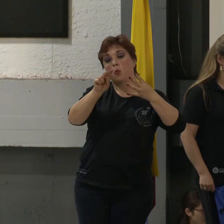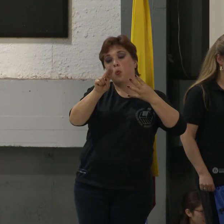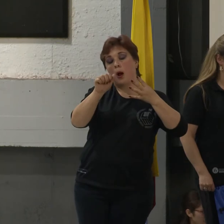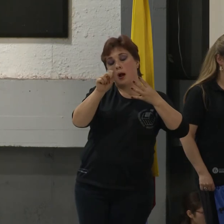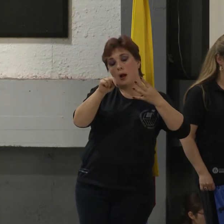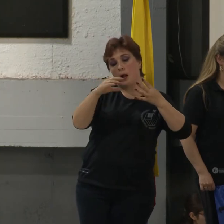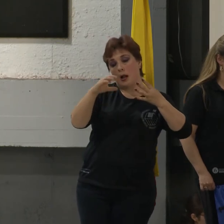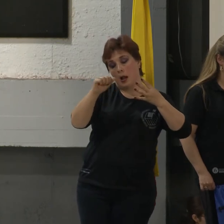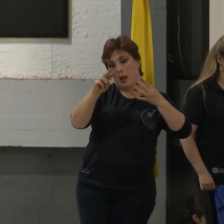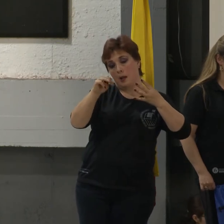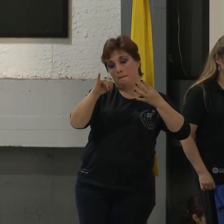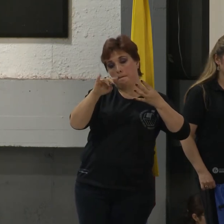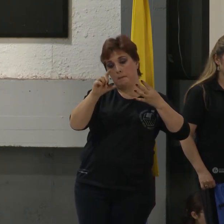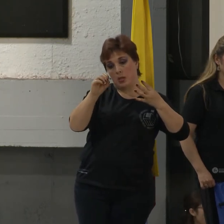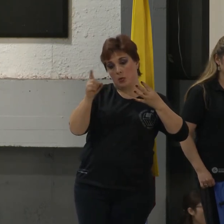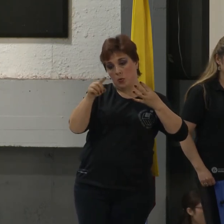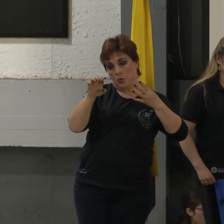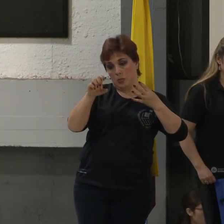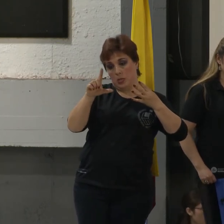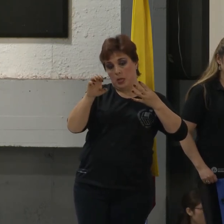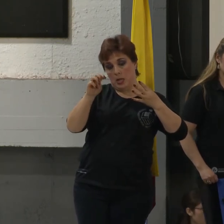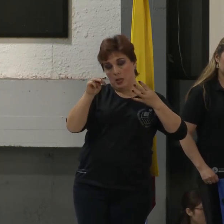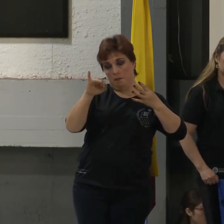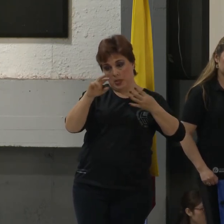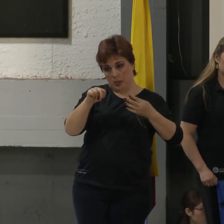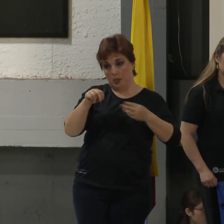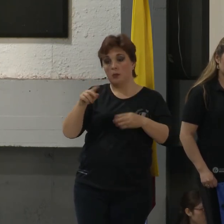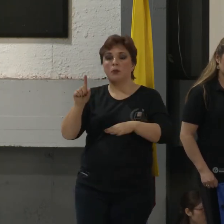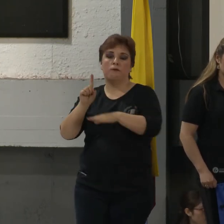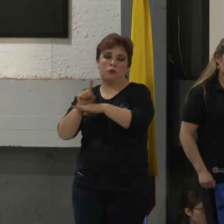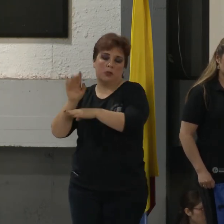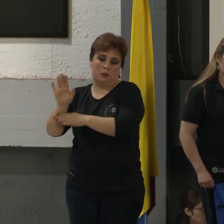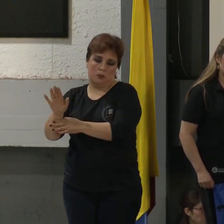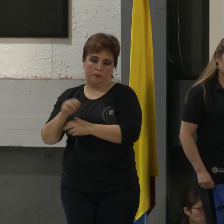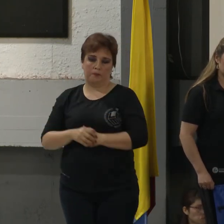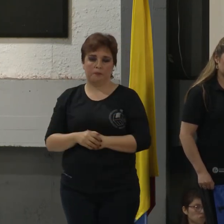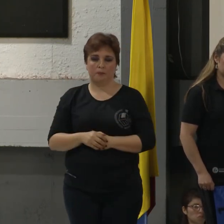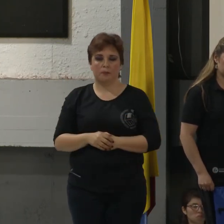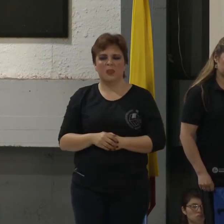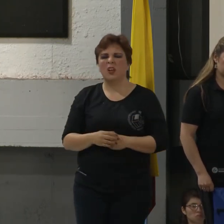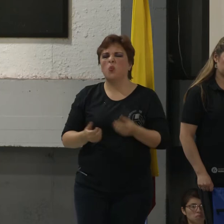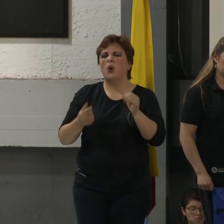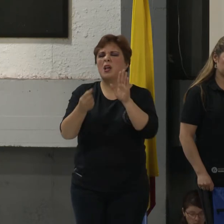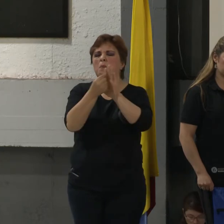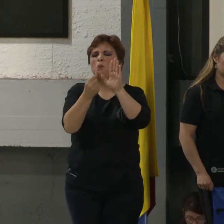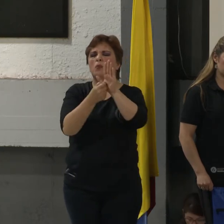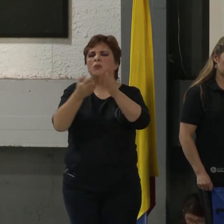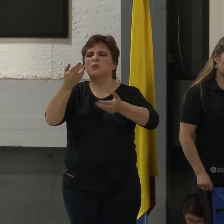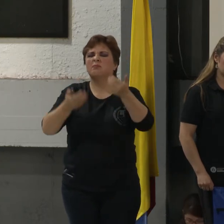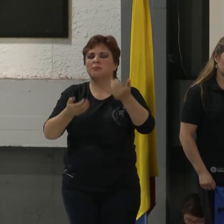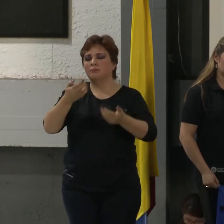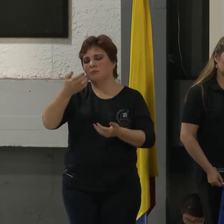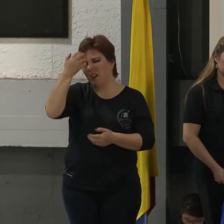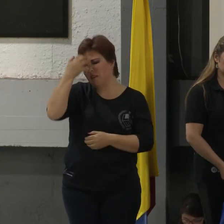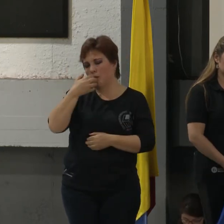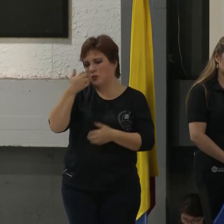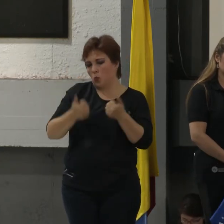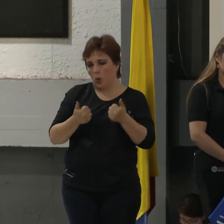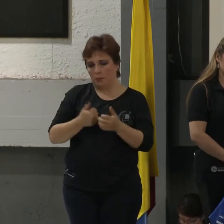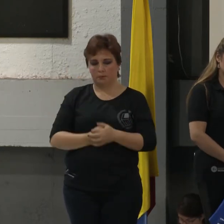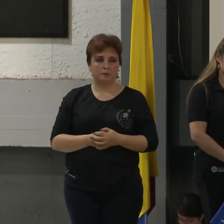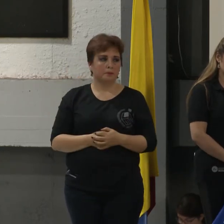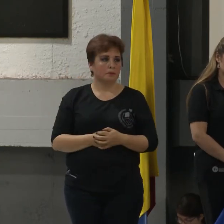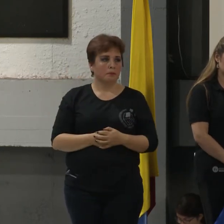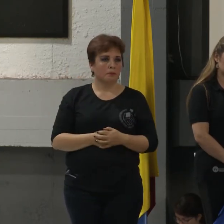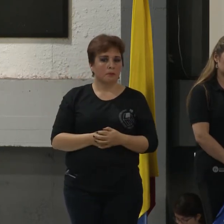fundación saldarriaga concha para evaluar las propuestas se tuvieron en cuenta los siguientes criterios articulado es